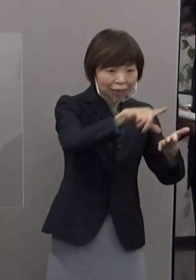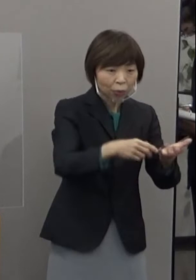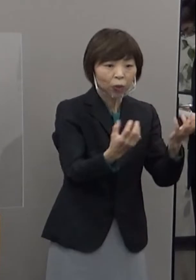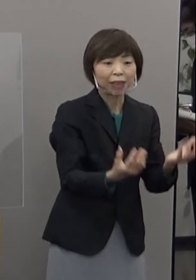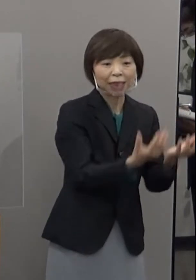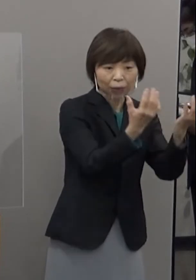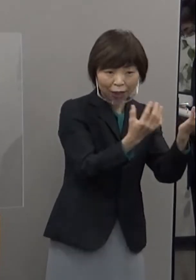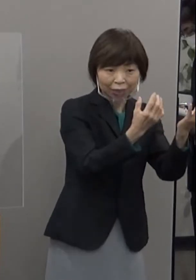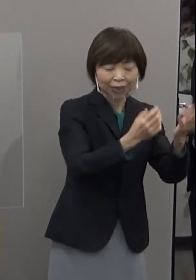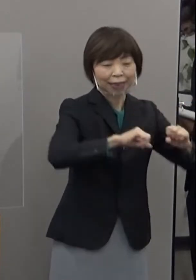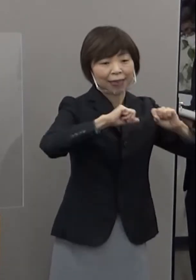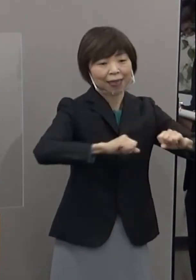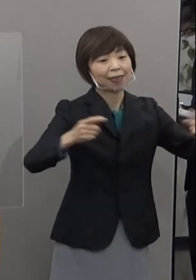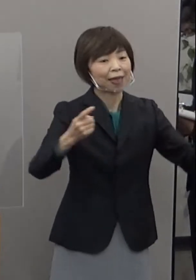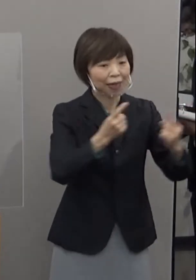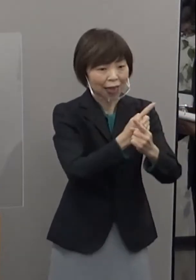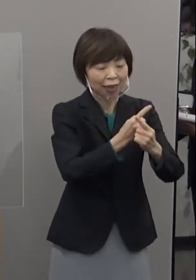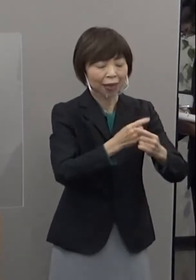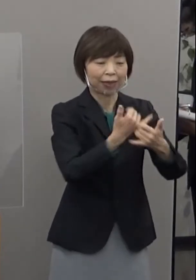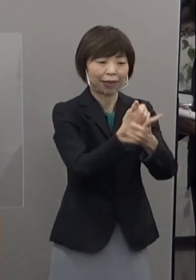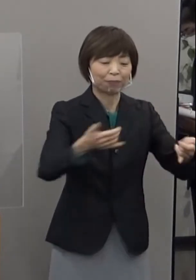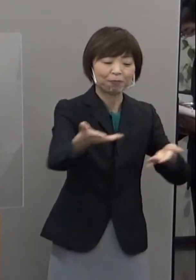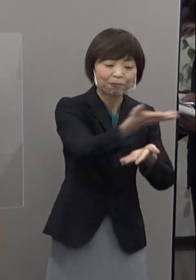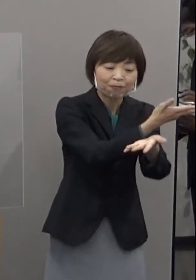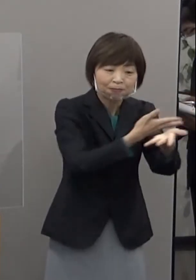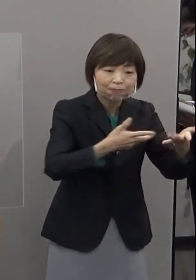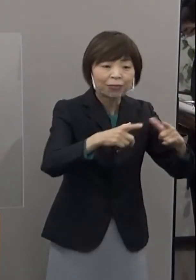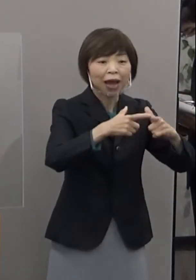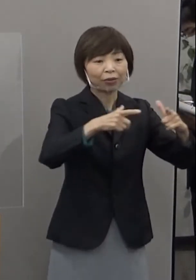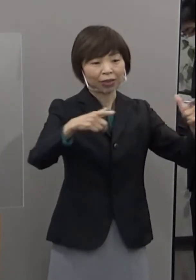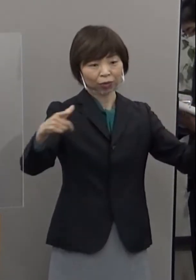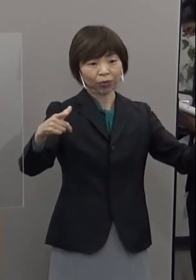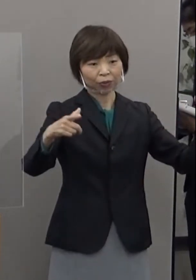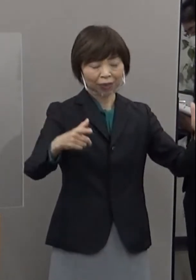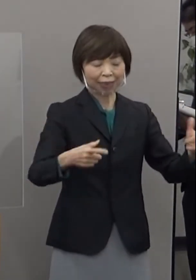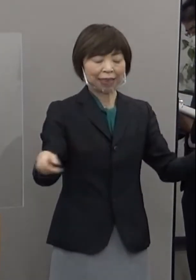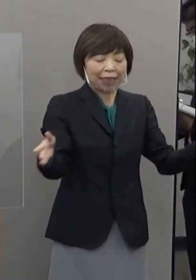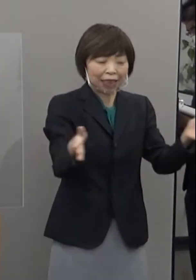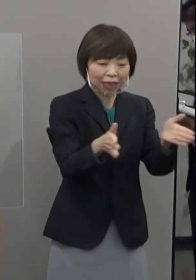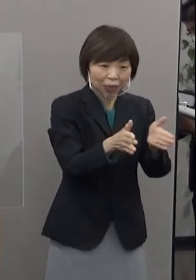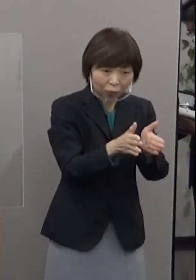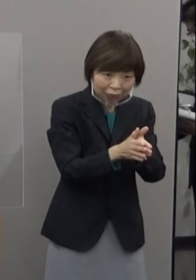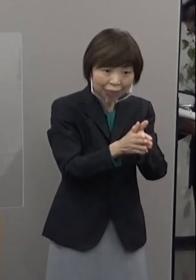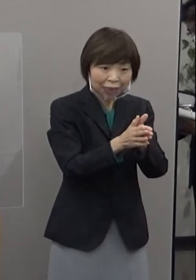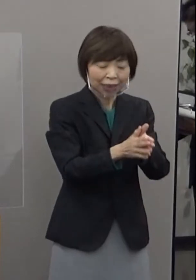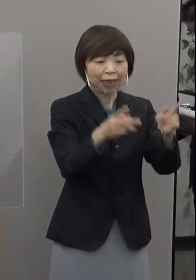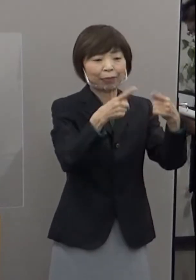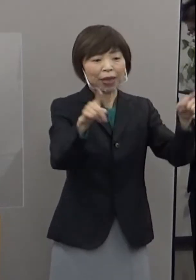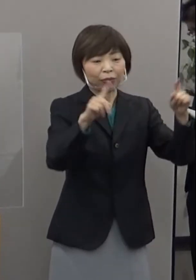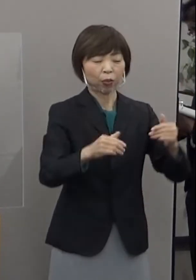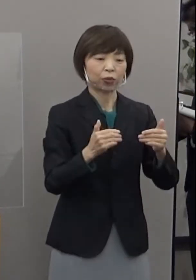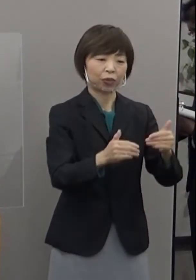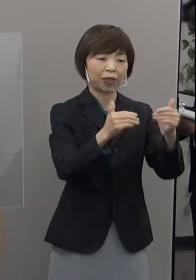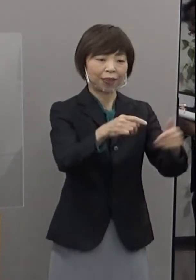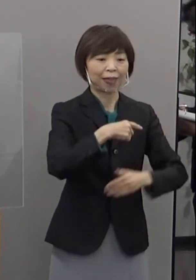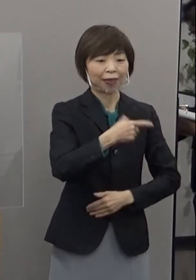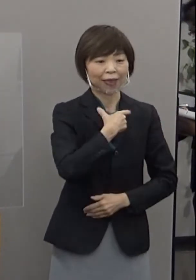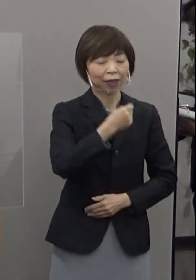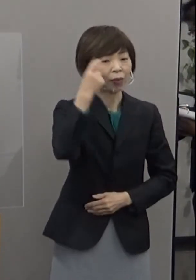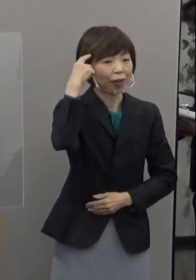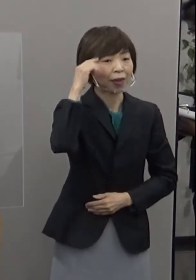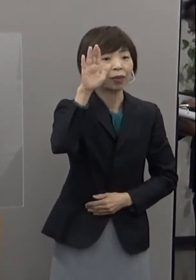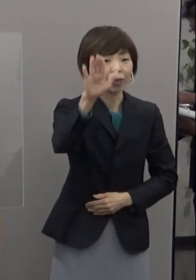性化、交流人口の拡大となりますように、一体となってイベントを推進していきたいと考えています